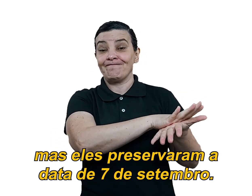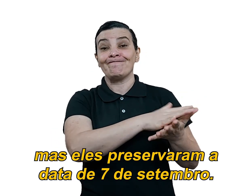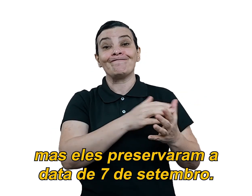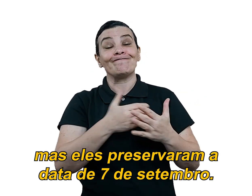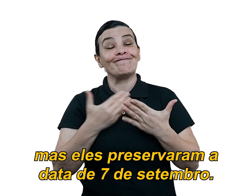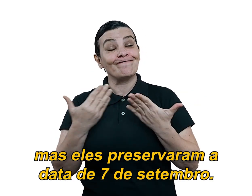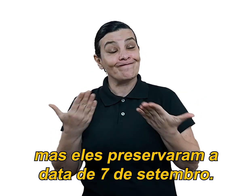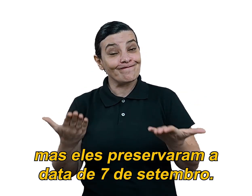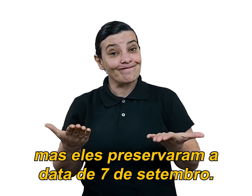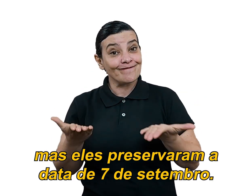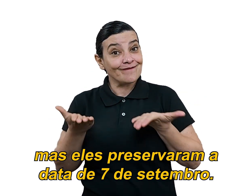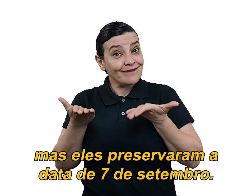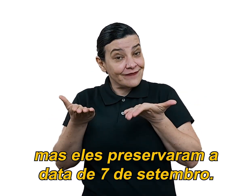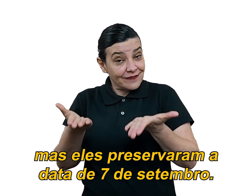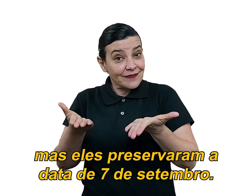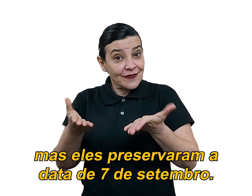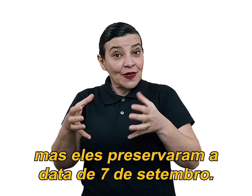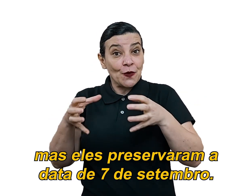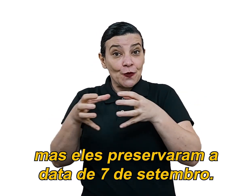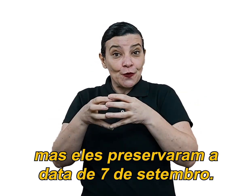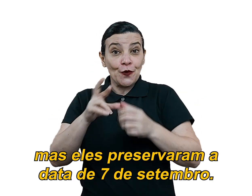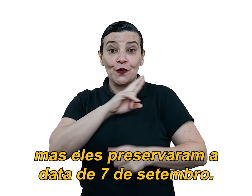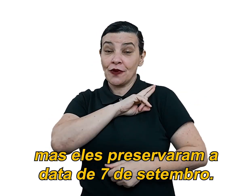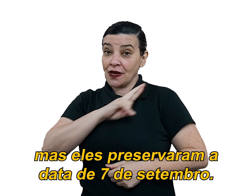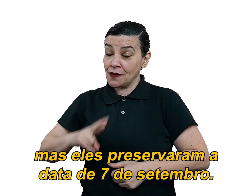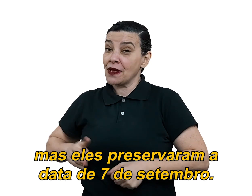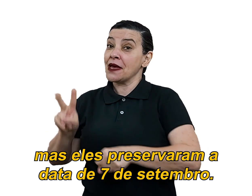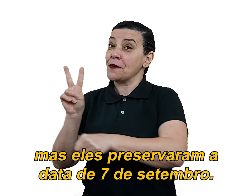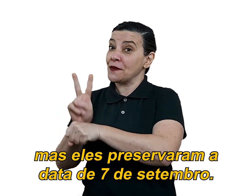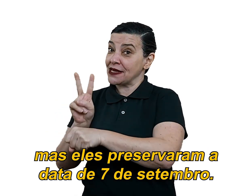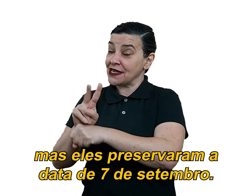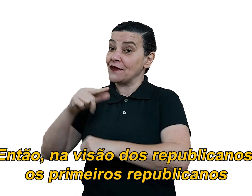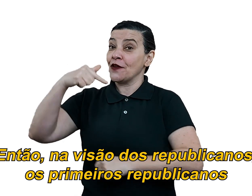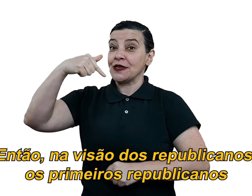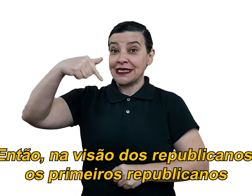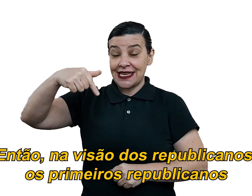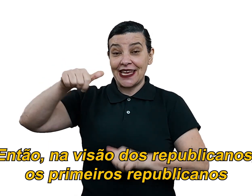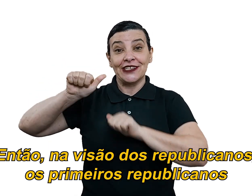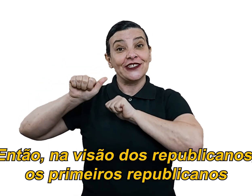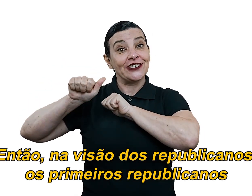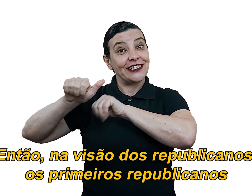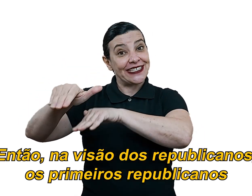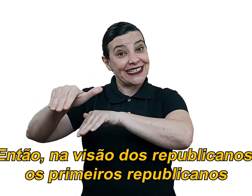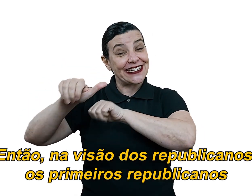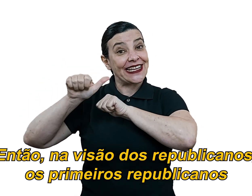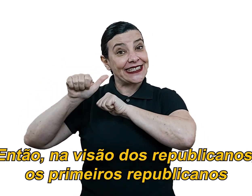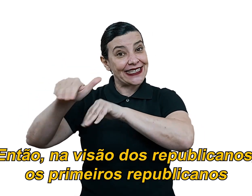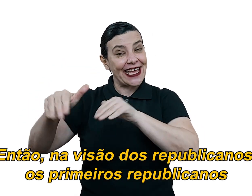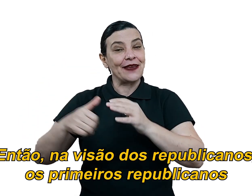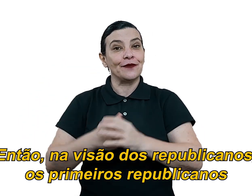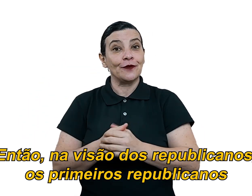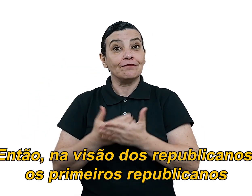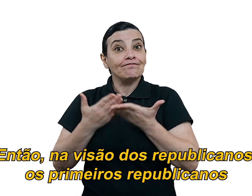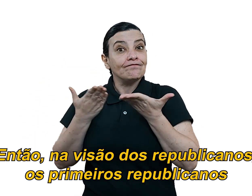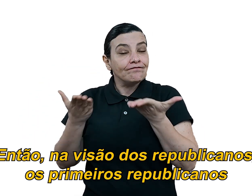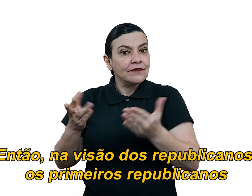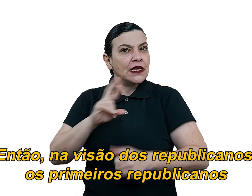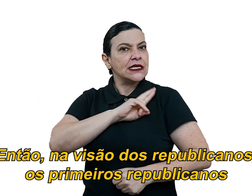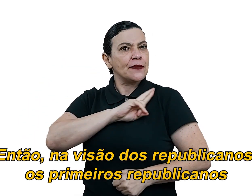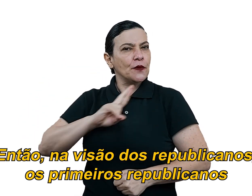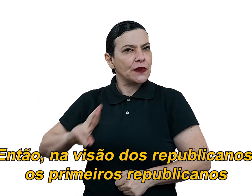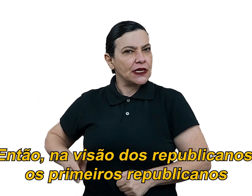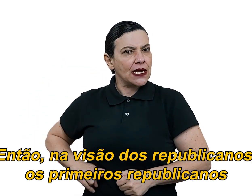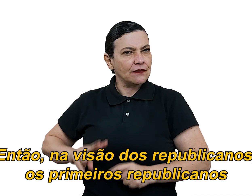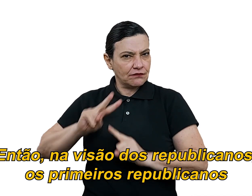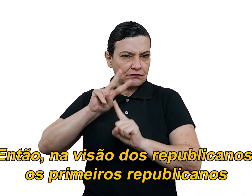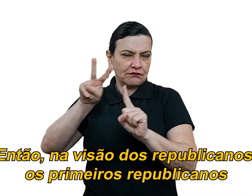execrado, mas eles preservaram a data de 7 de setembro. Então, na visão dos